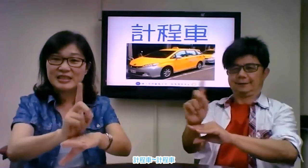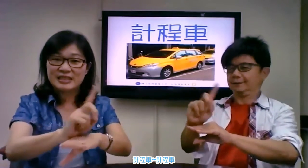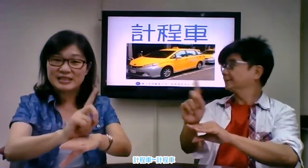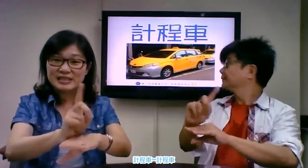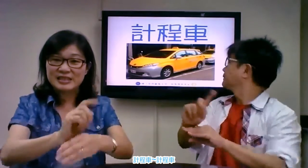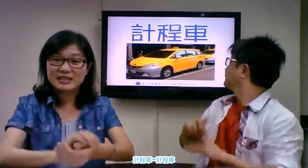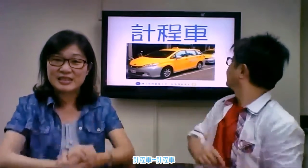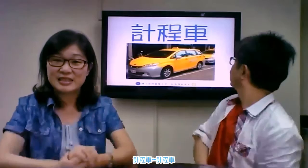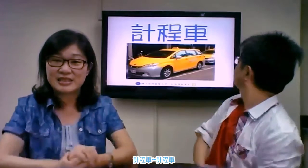计程车。